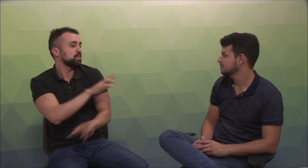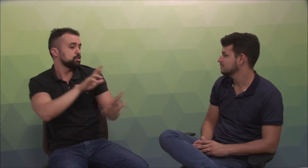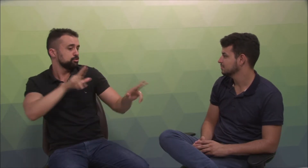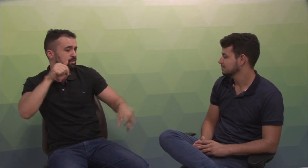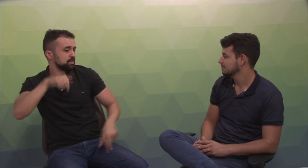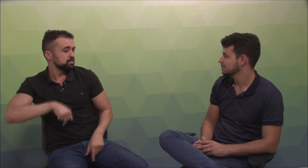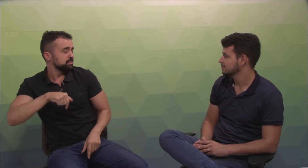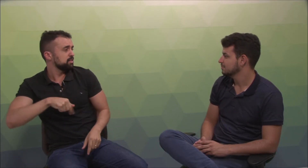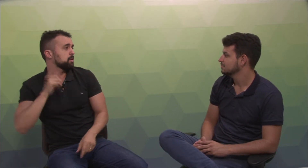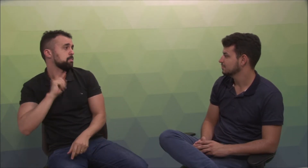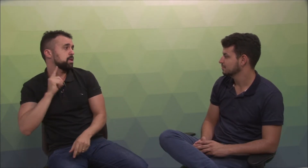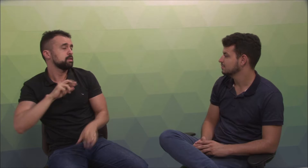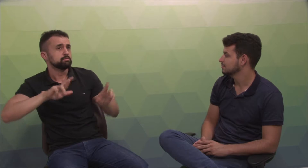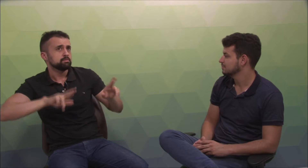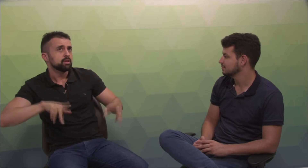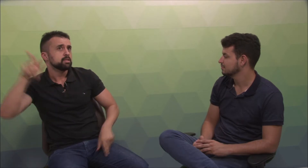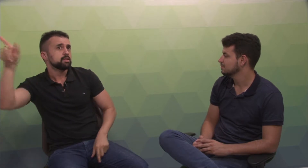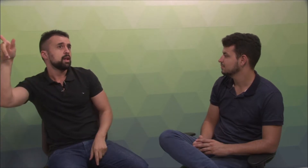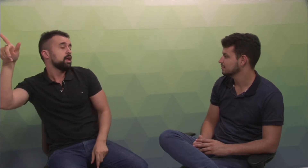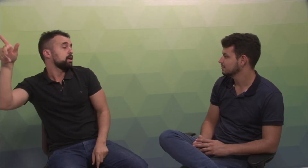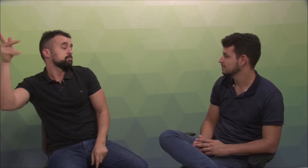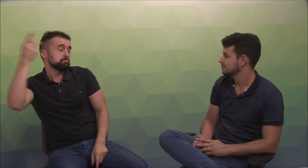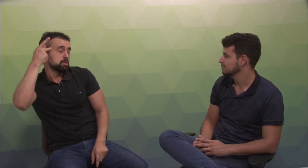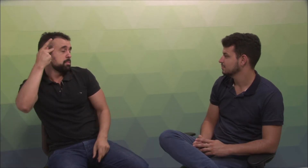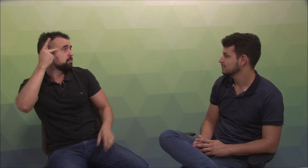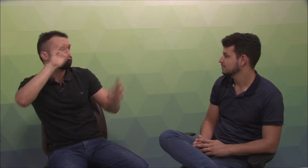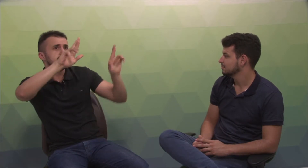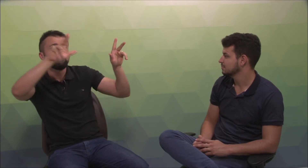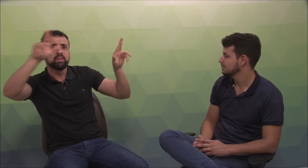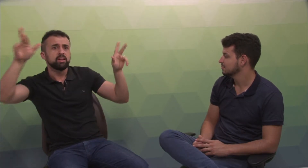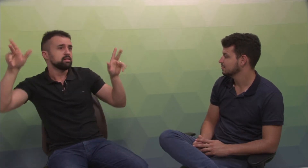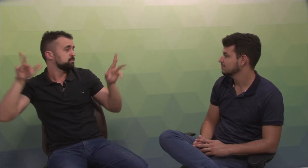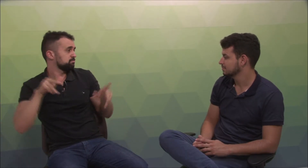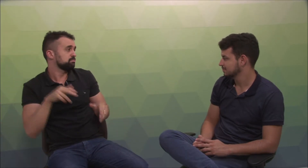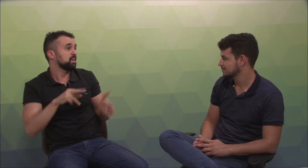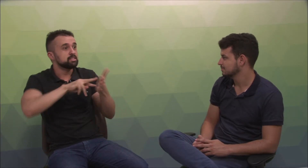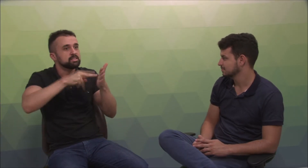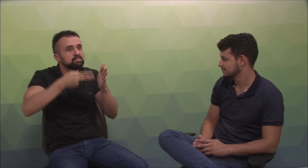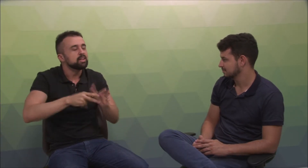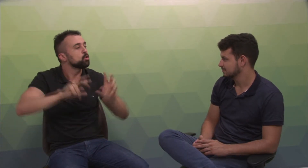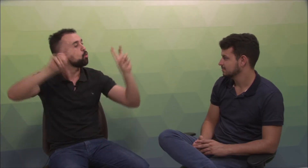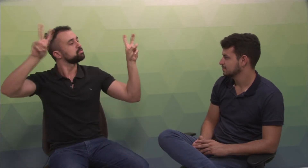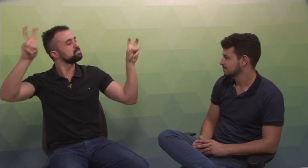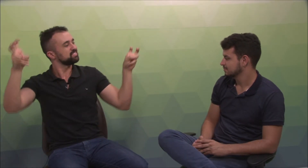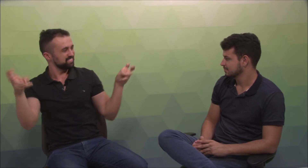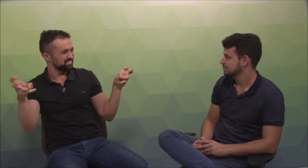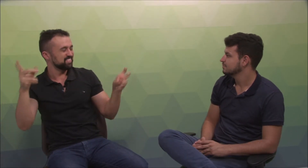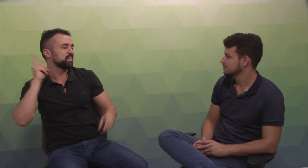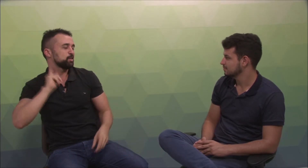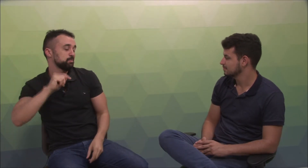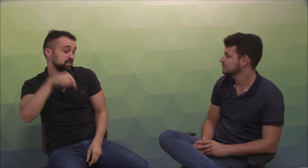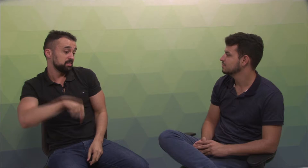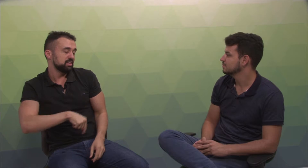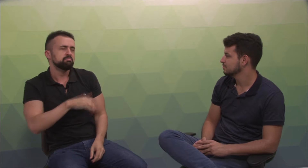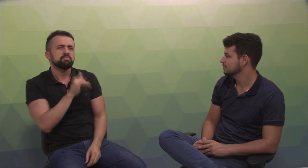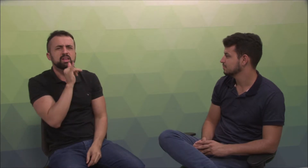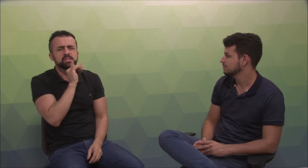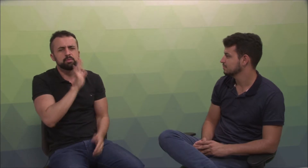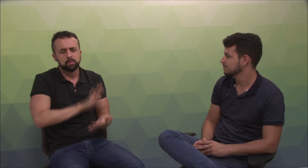Por exemplo, a forma de falar do Rio, aqui de Minas e de São Paulo varia. Significados ou gírias, por exemplo, aqui